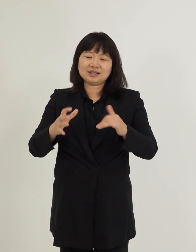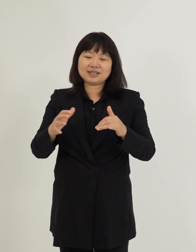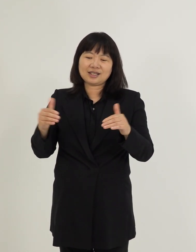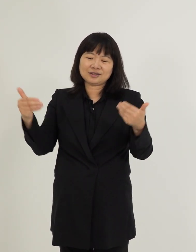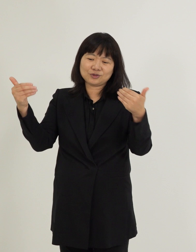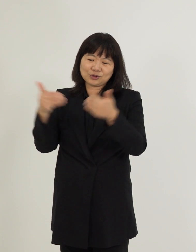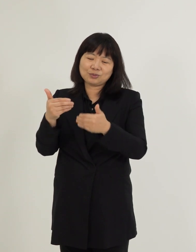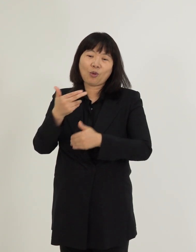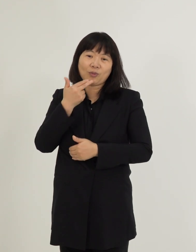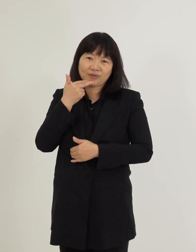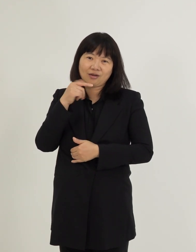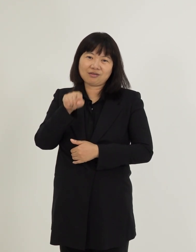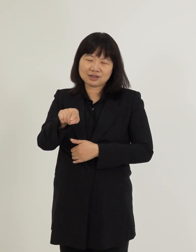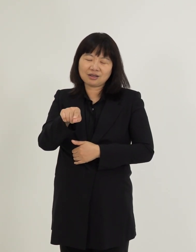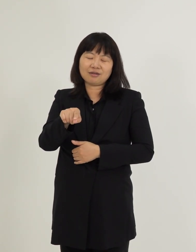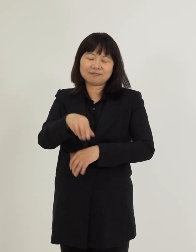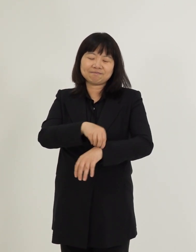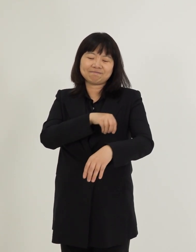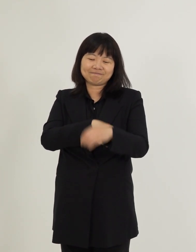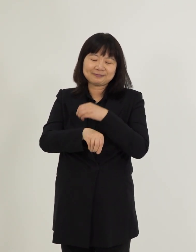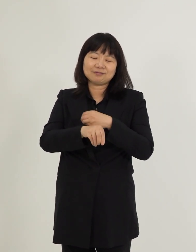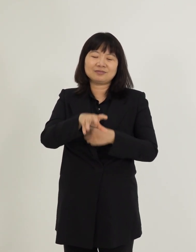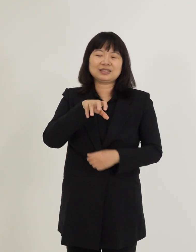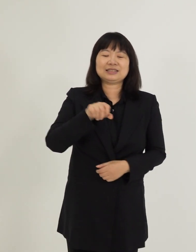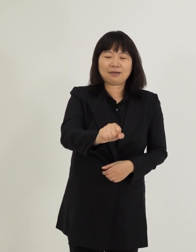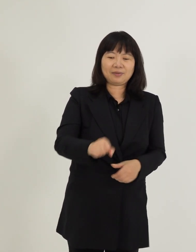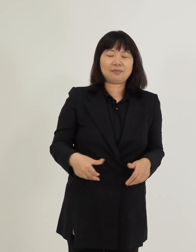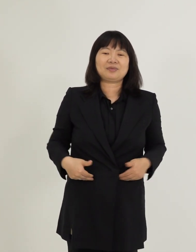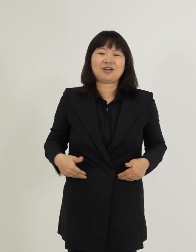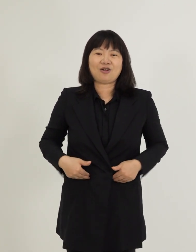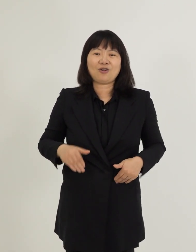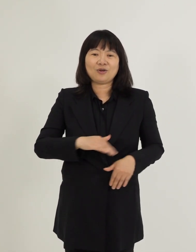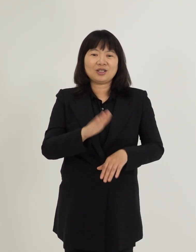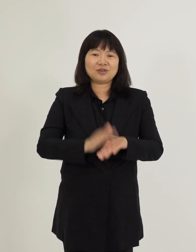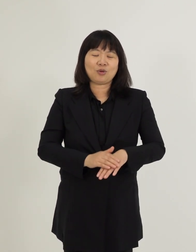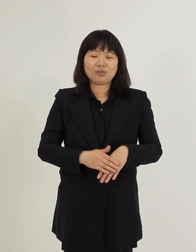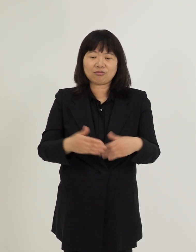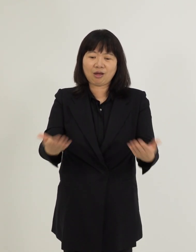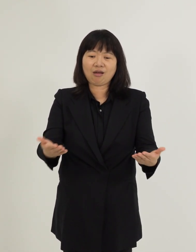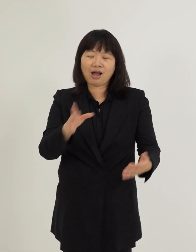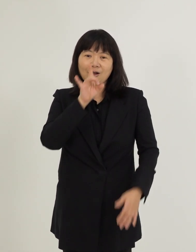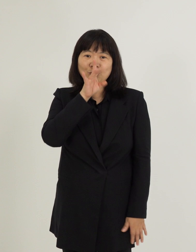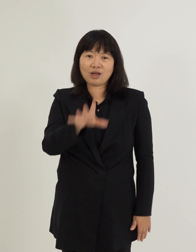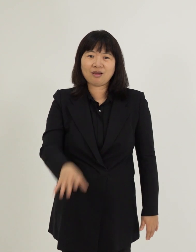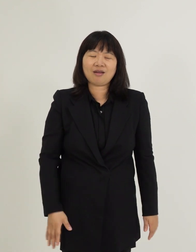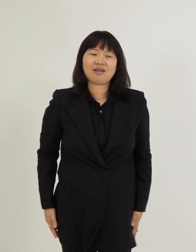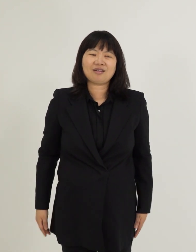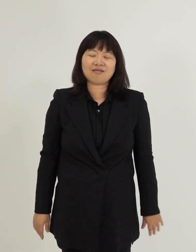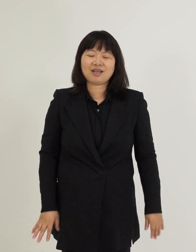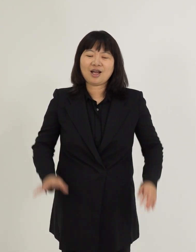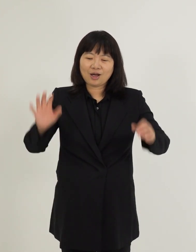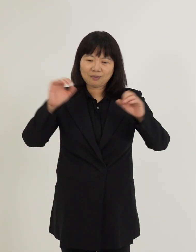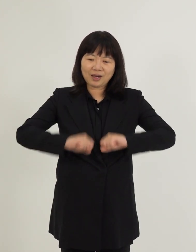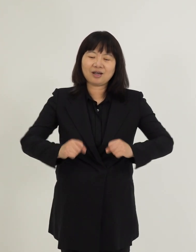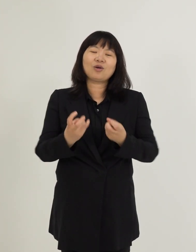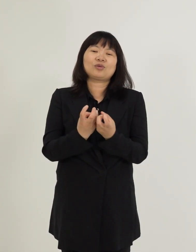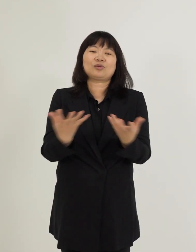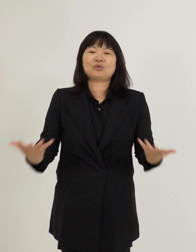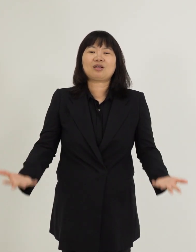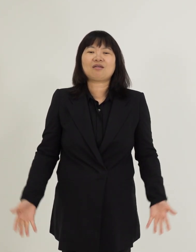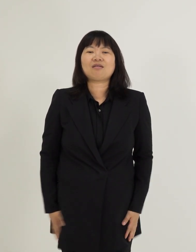일, 그거 해야 돼요. 정말 우리의 손이 내밀어지지 않으면 망할 수밖에 없는